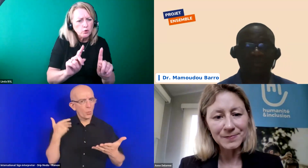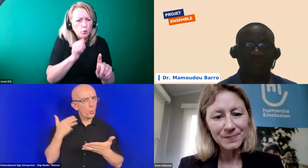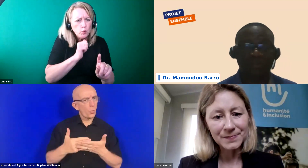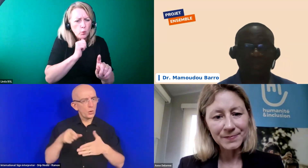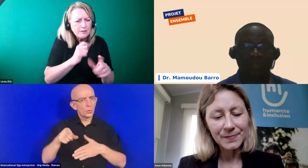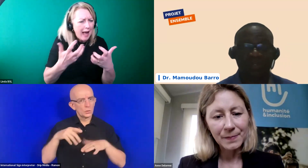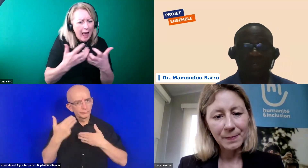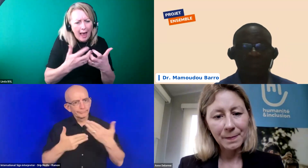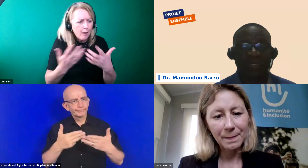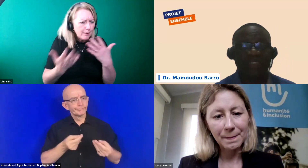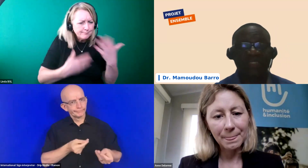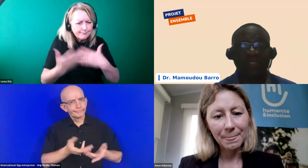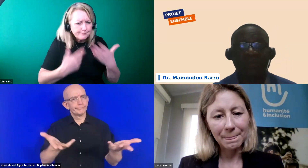Ensemble?